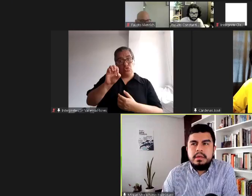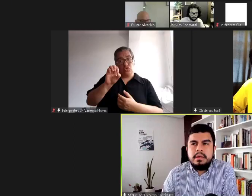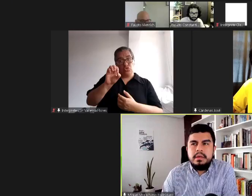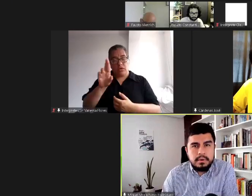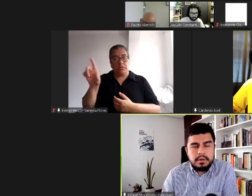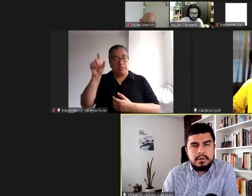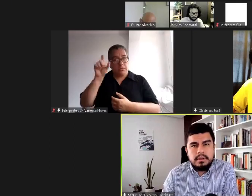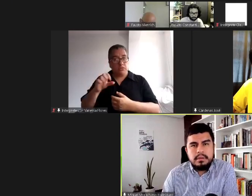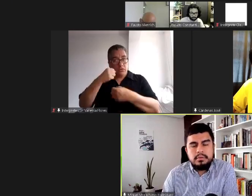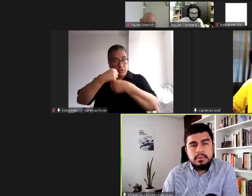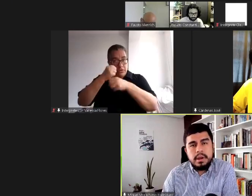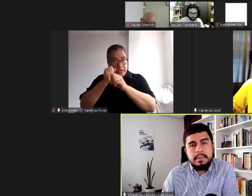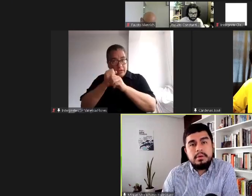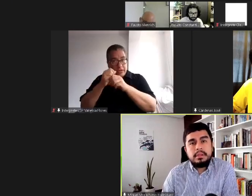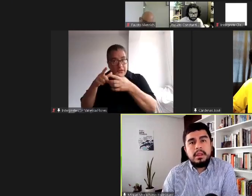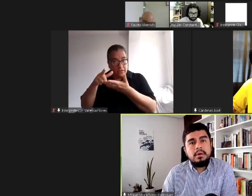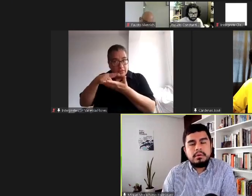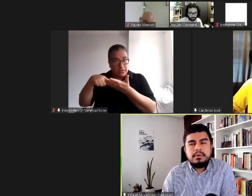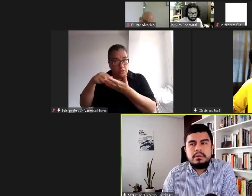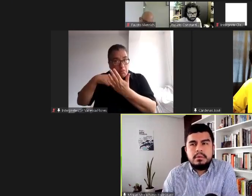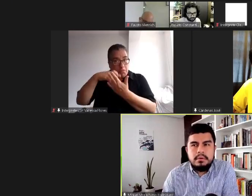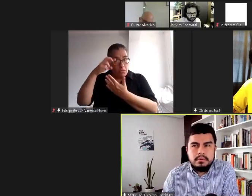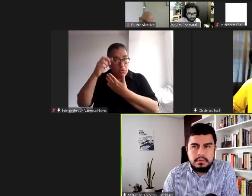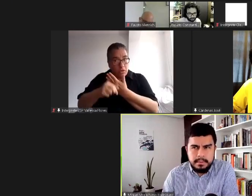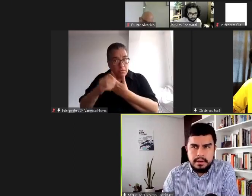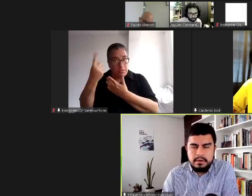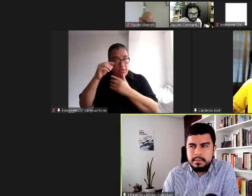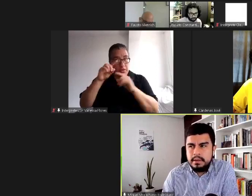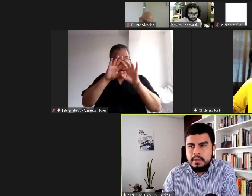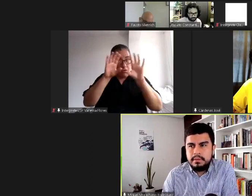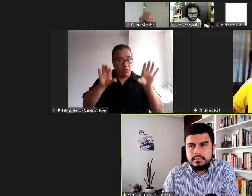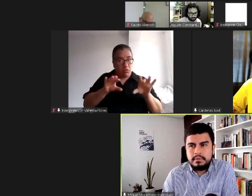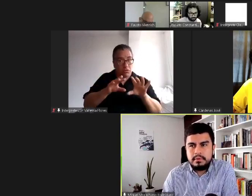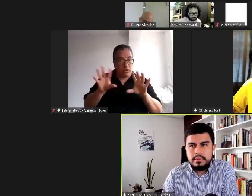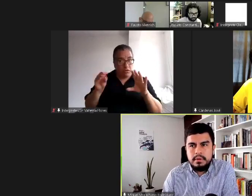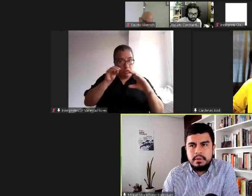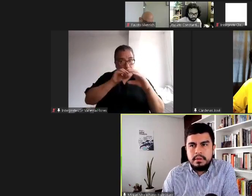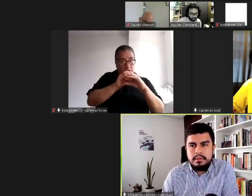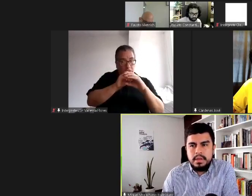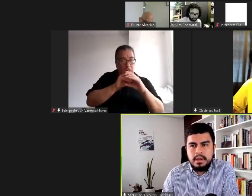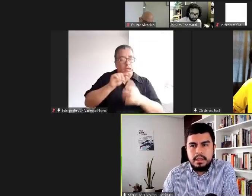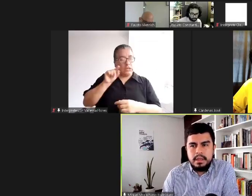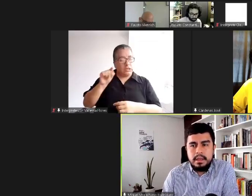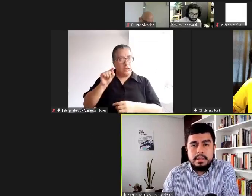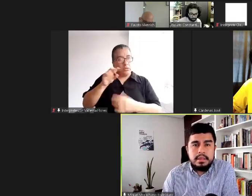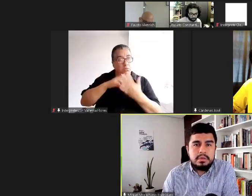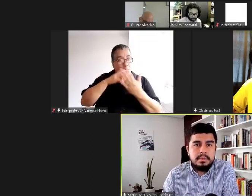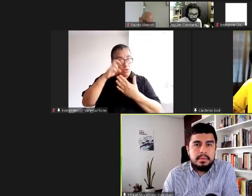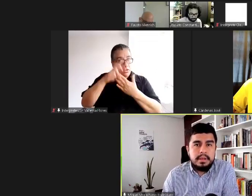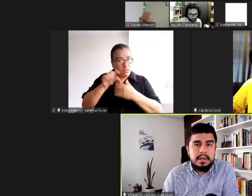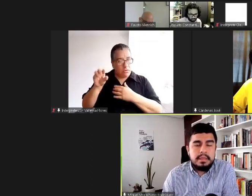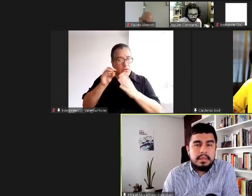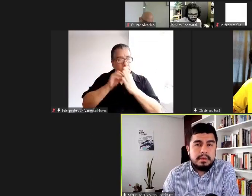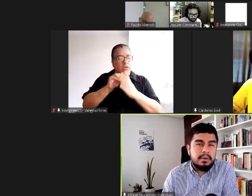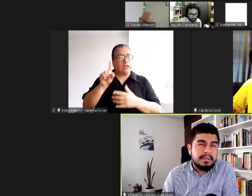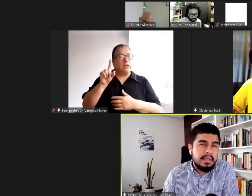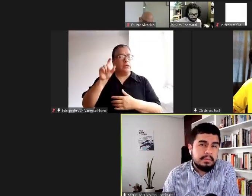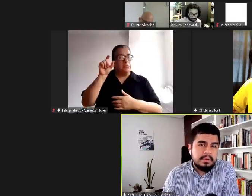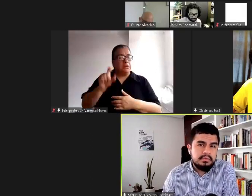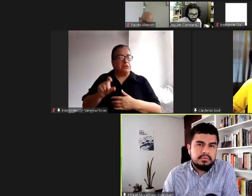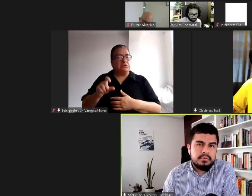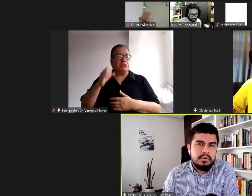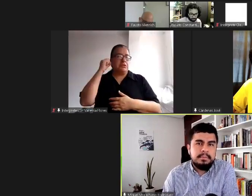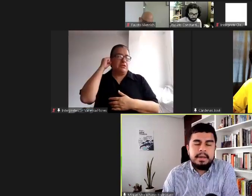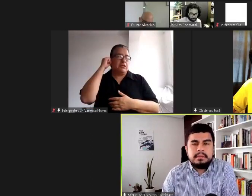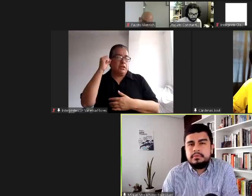un software, de un programa de ordenador, como lo llama la norma, esto tiene el derecho de poder elegir bajo qué